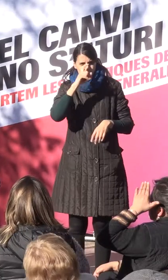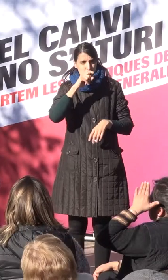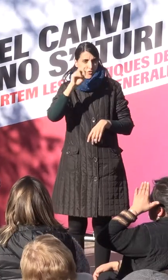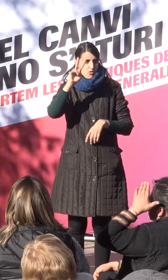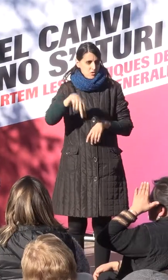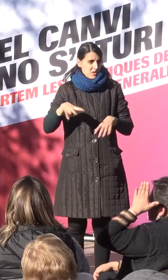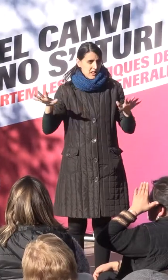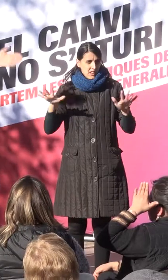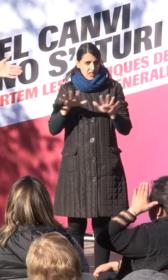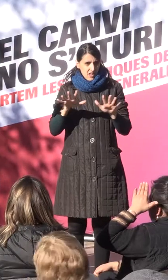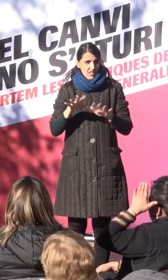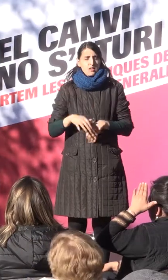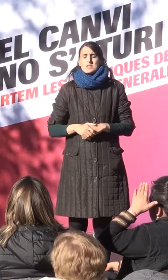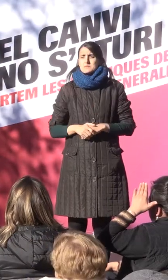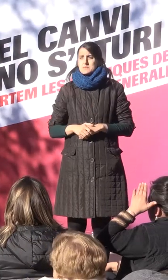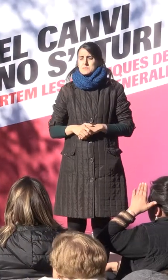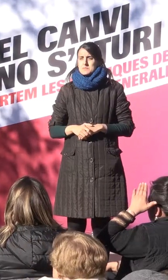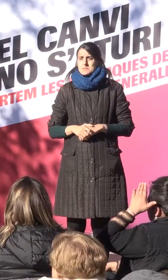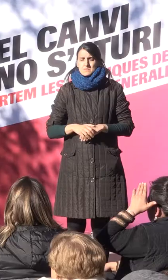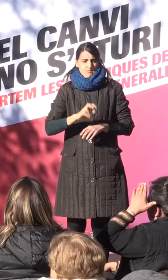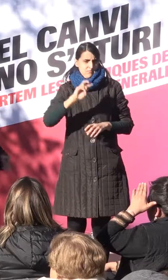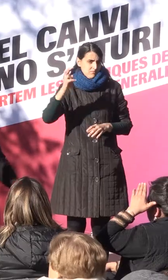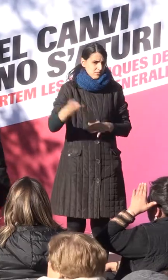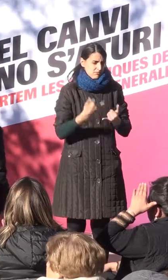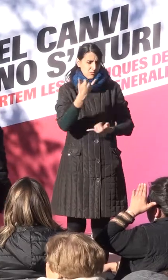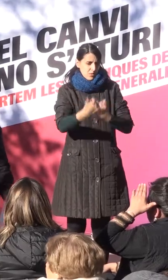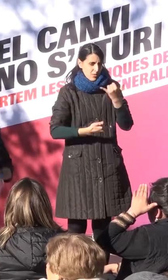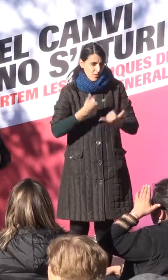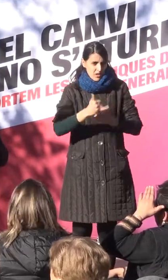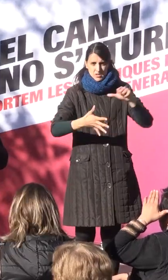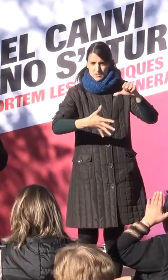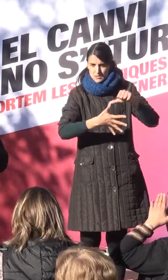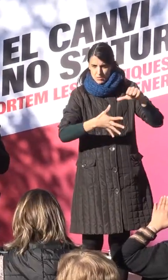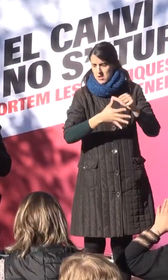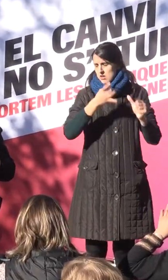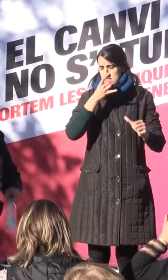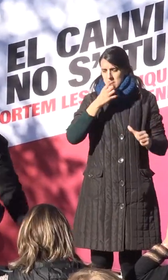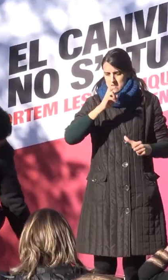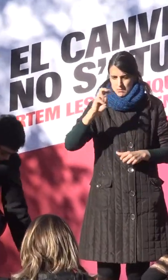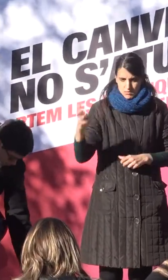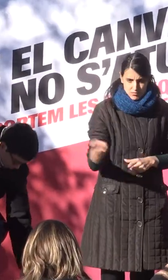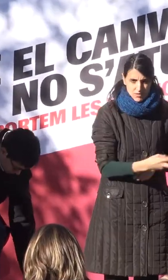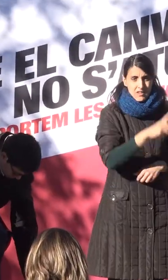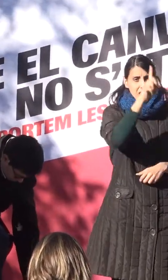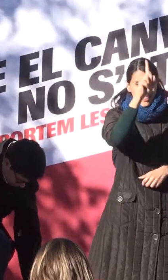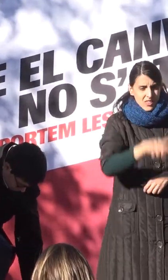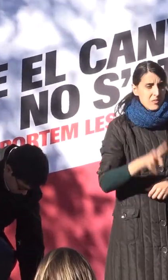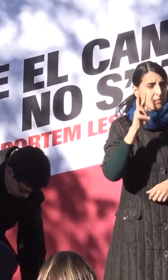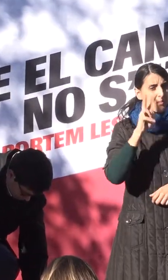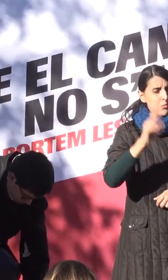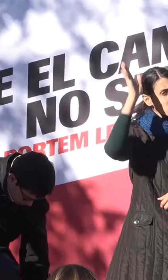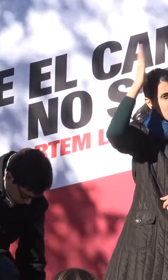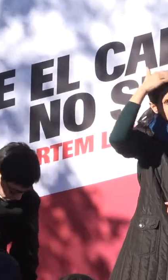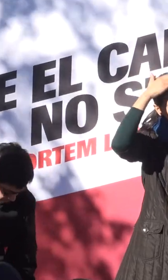paraguay cuando fue el impeachment en brásil cuando vemos que vuelve la derecha no solamente de trump